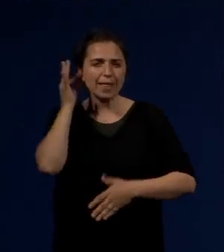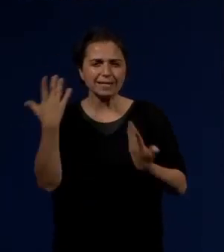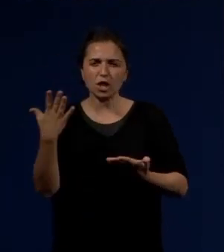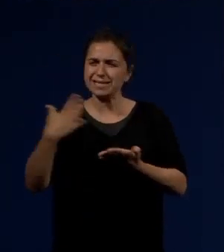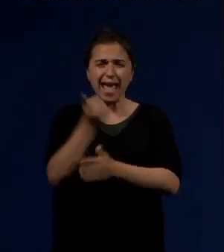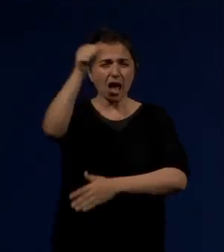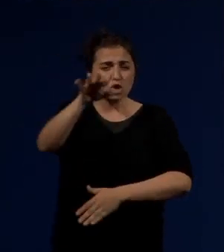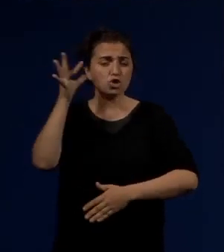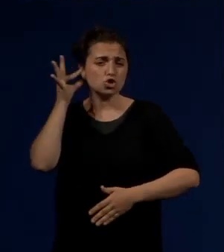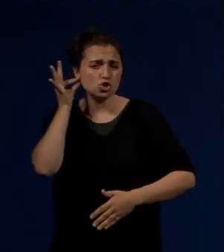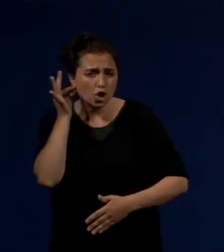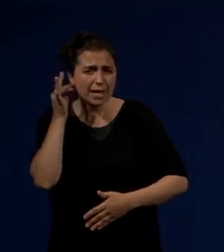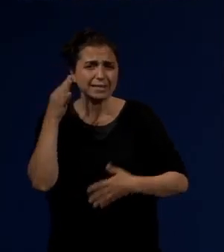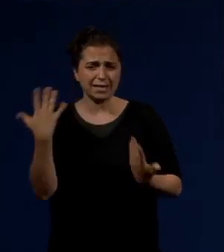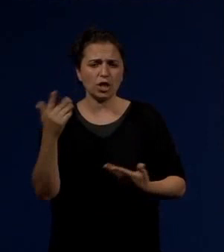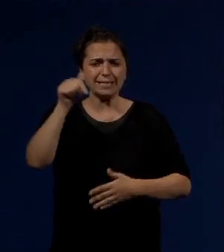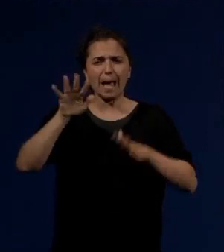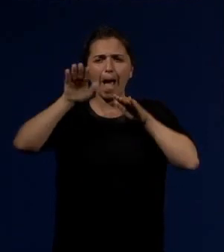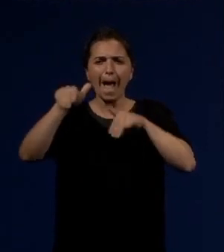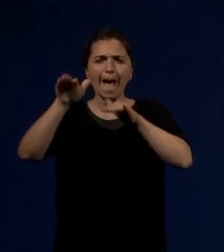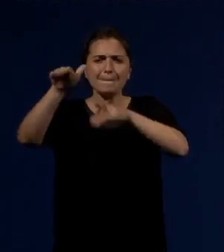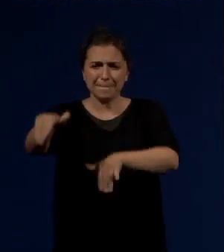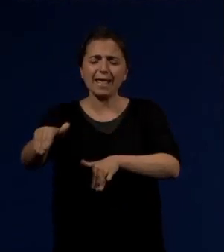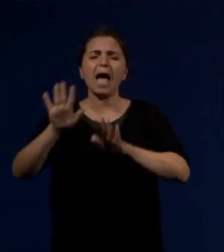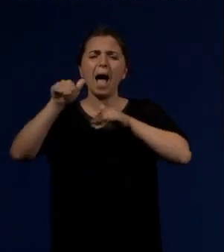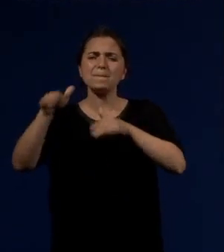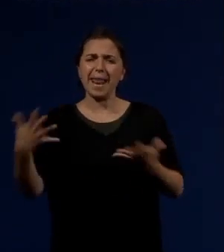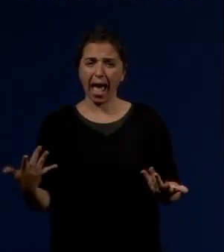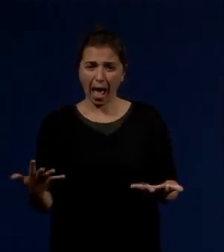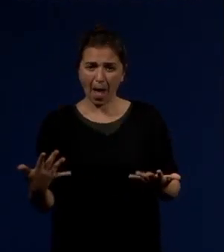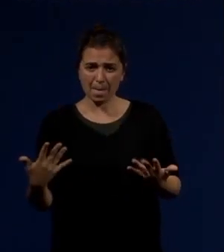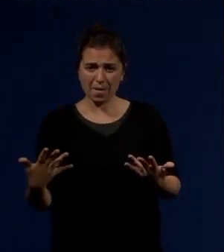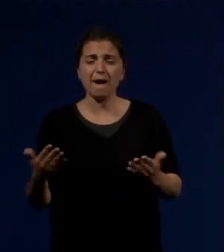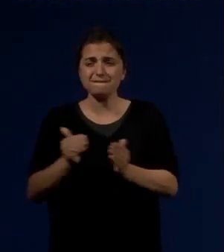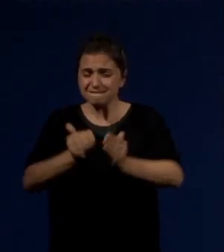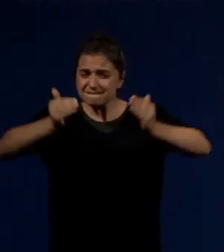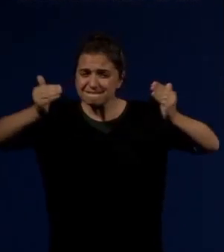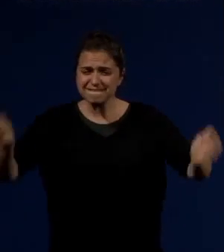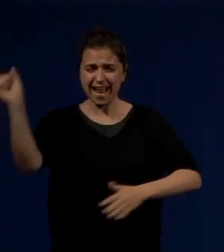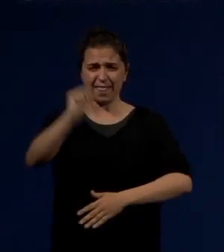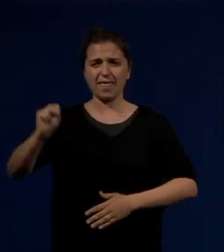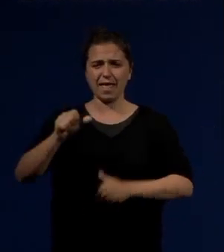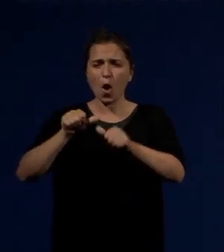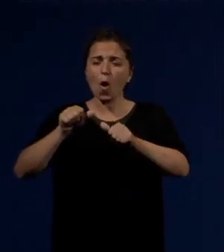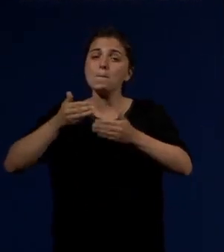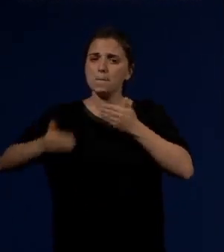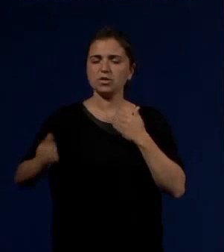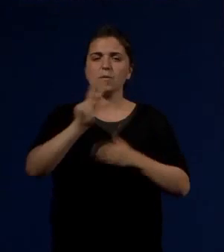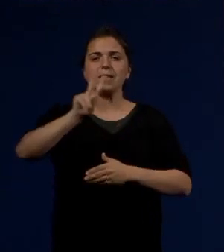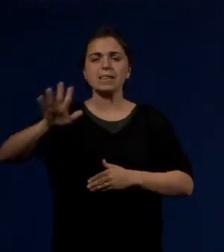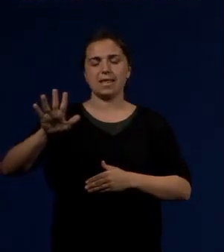e todas para convertir esta marea na marea viva máis grande do ano o próximo 25 de setembro. Moitas gracias.